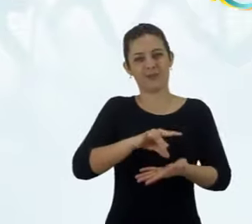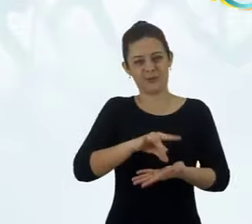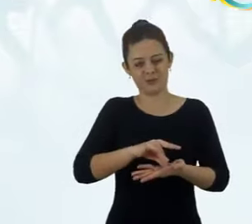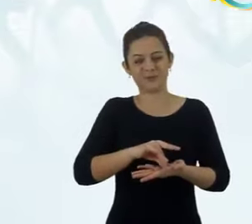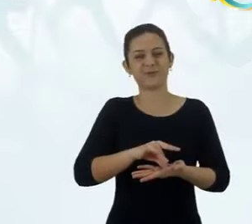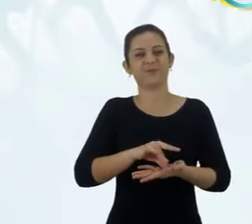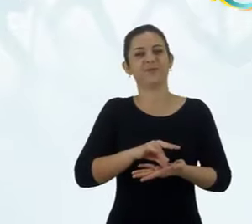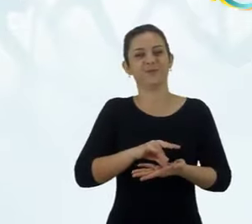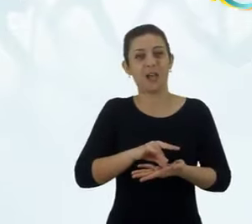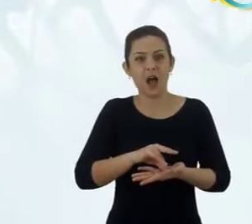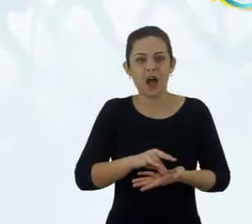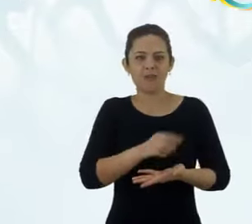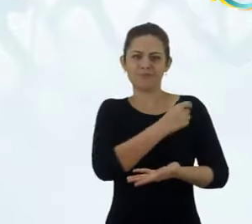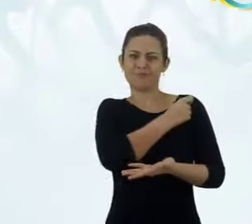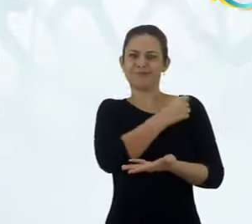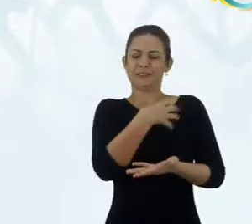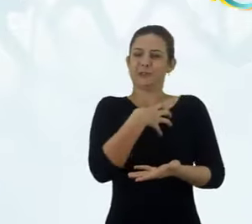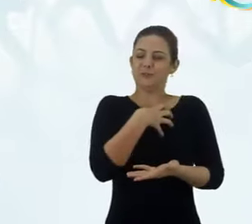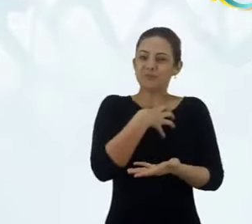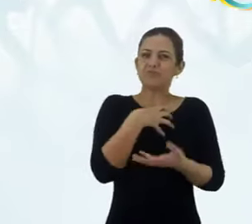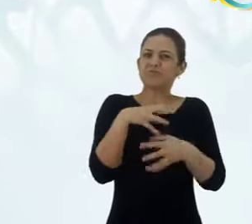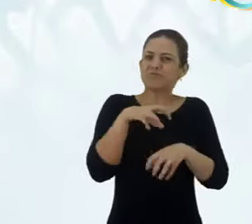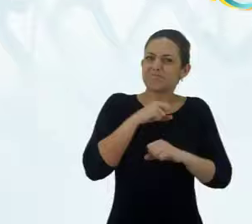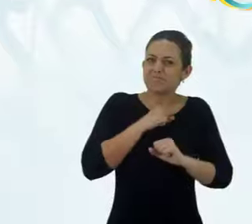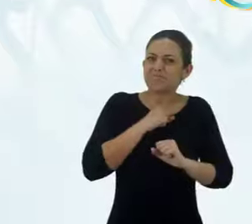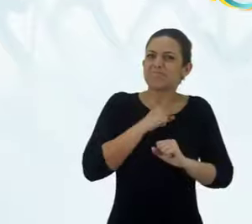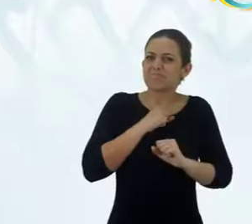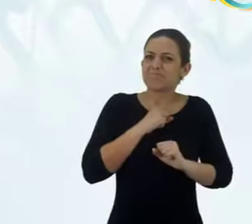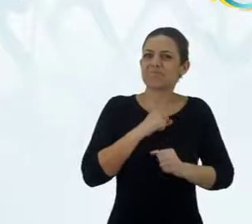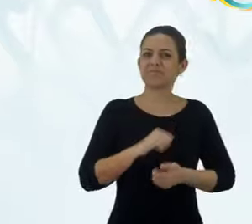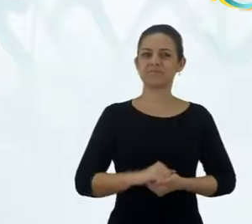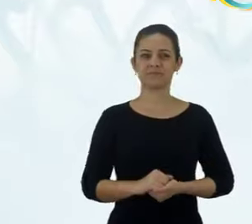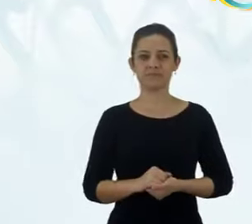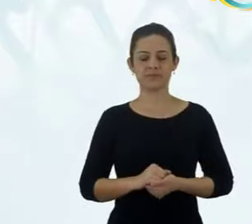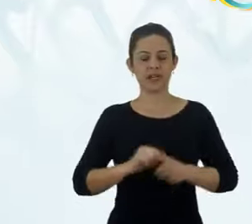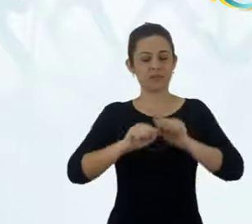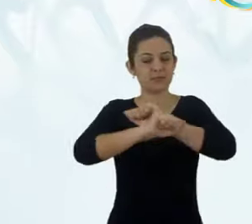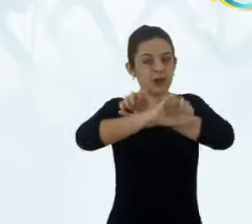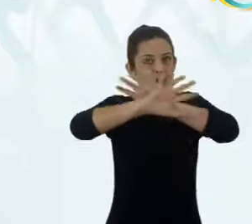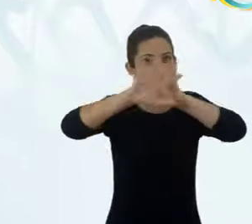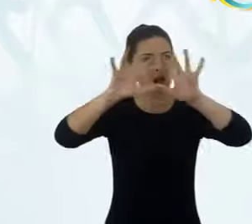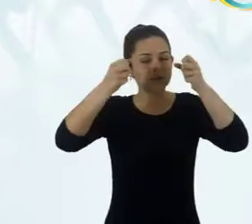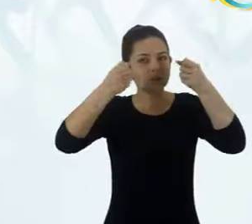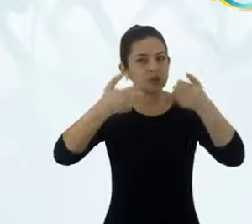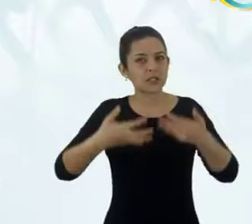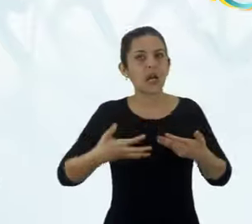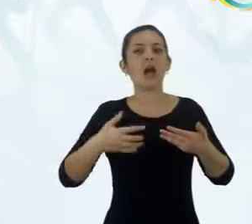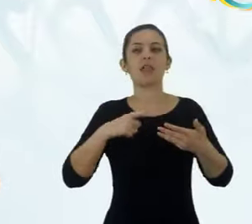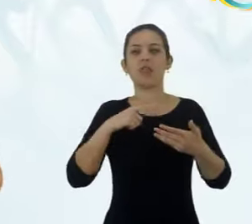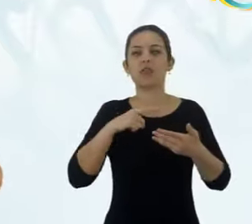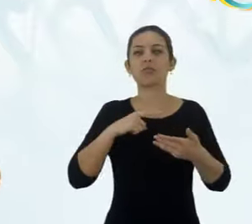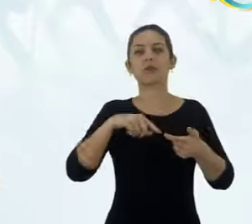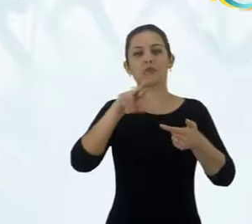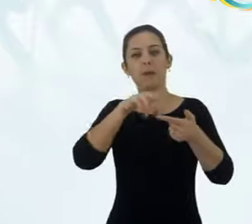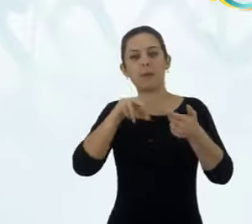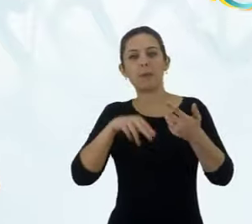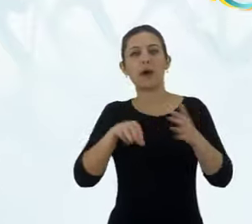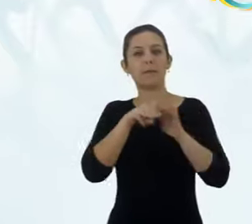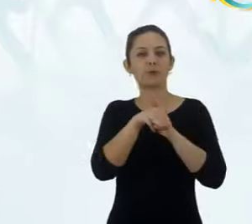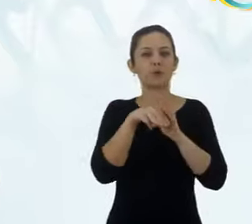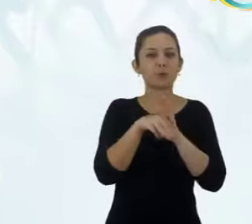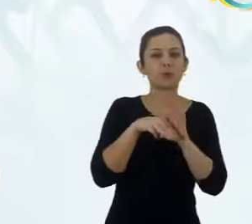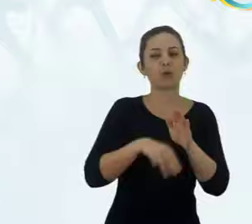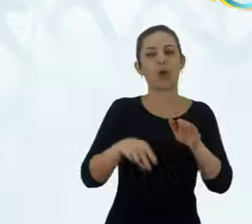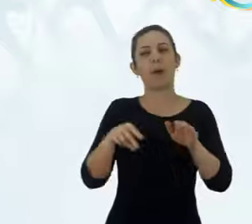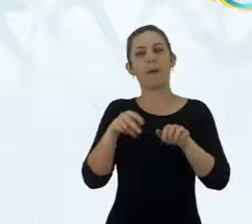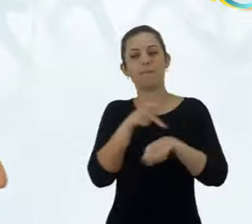fato acontece. E o aluno se sente realmente acolhido pelo professor. Mas só para deixar bem claro, apesar de todos esses recursos